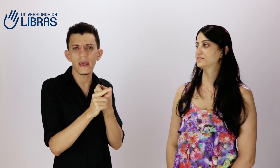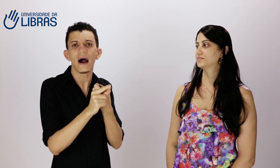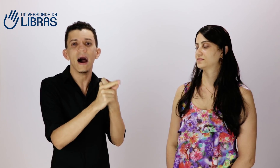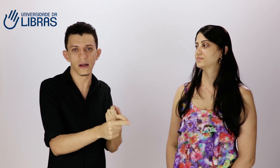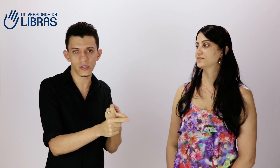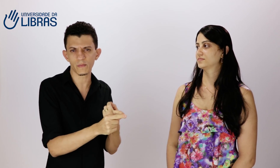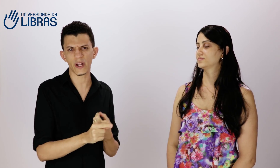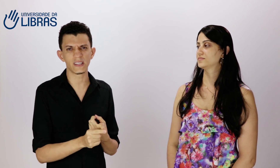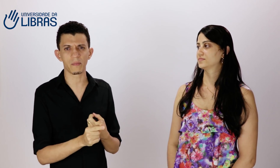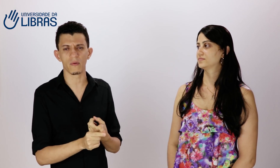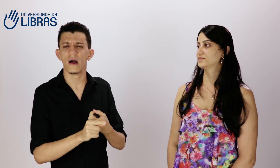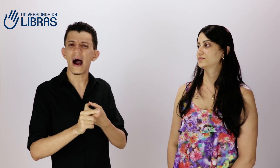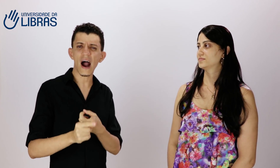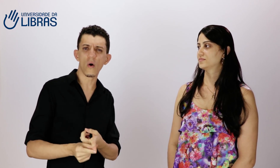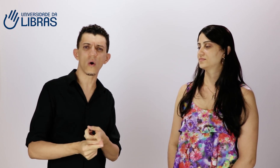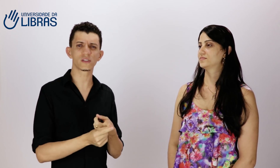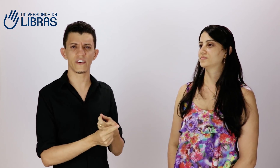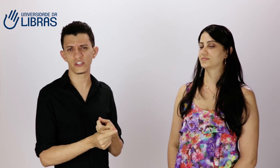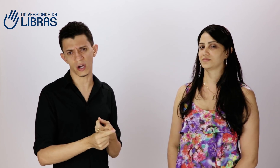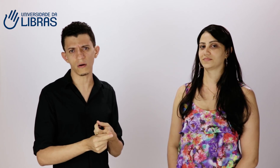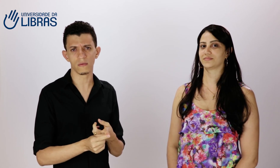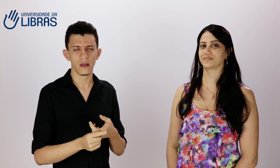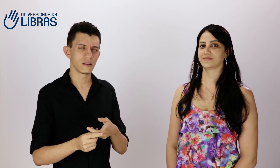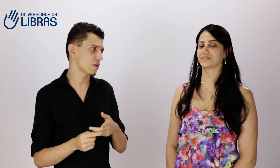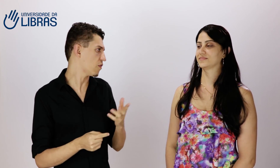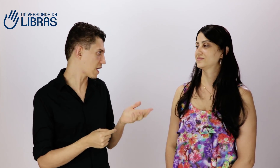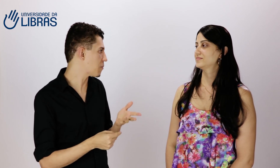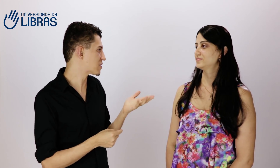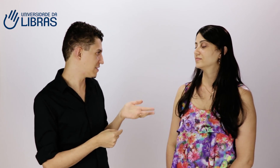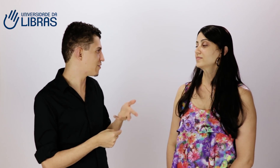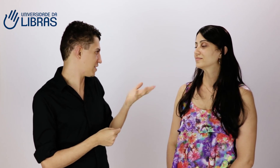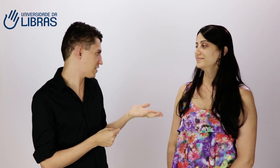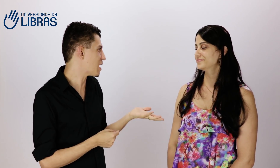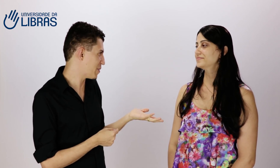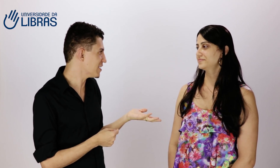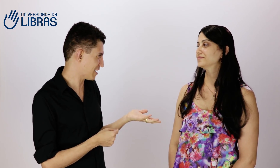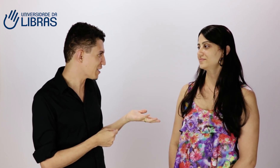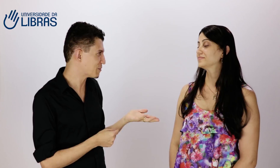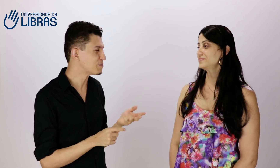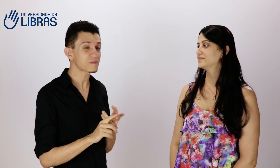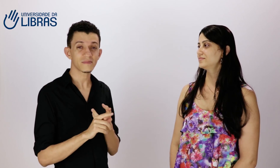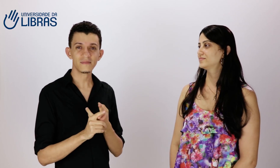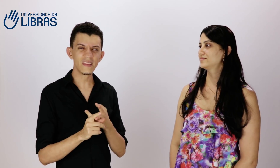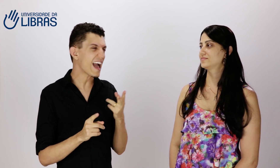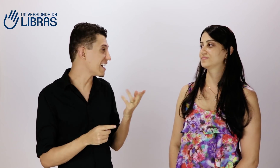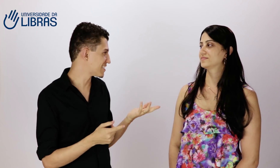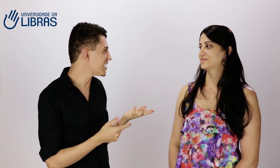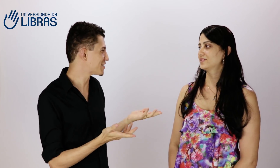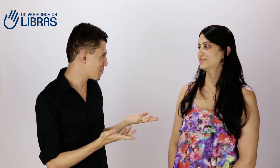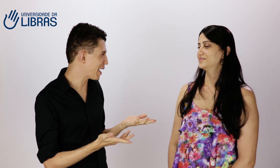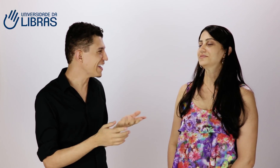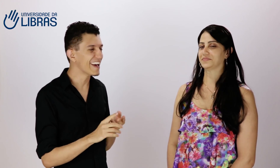sabia antes, por exemplo, arroz, feijão, são vocábulos que você já sabia, certo? Azeite